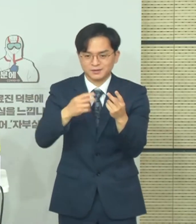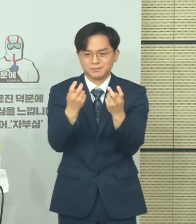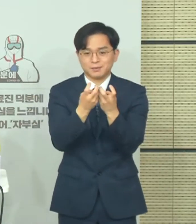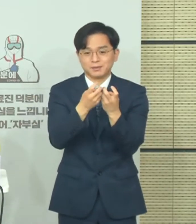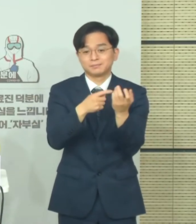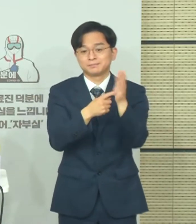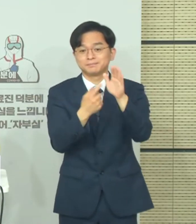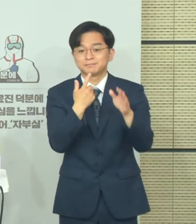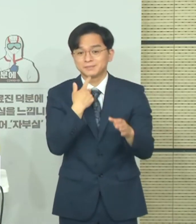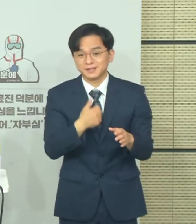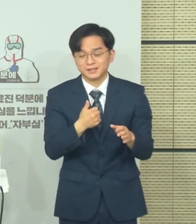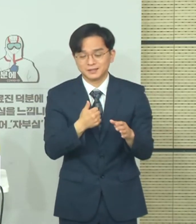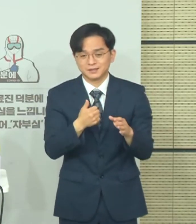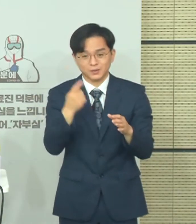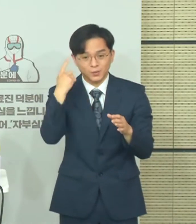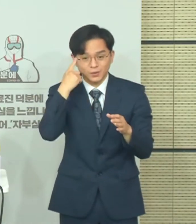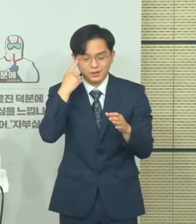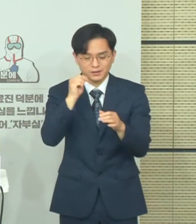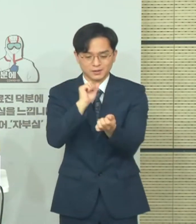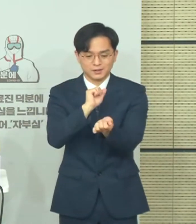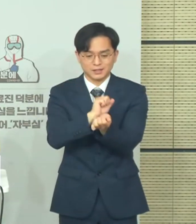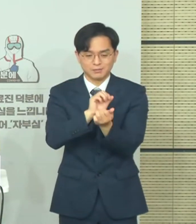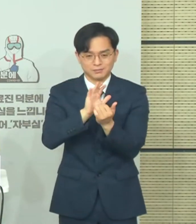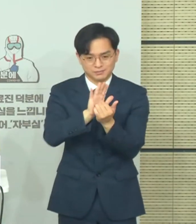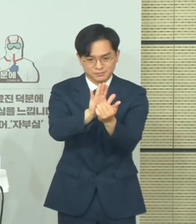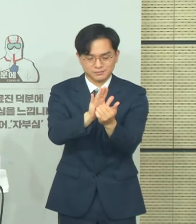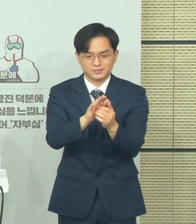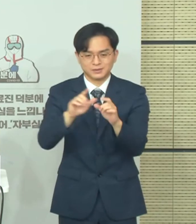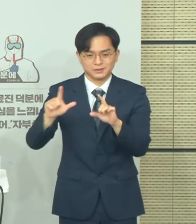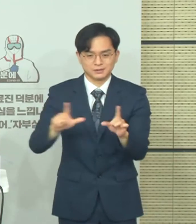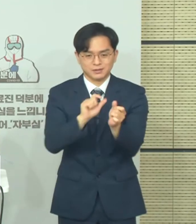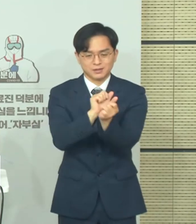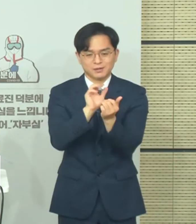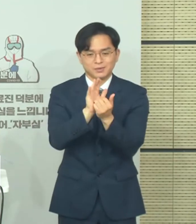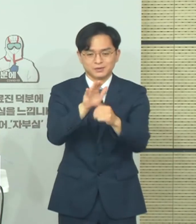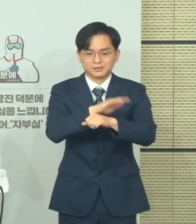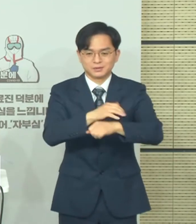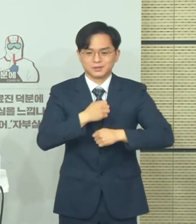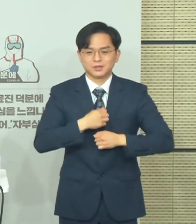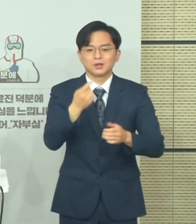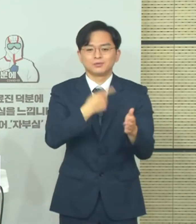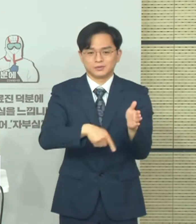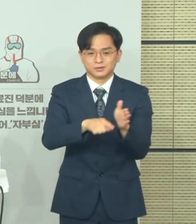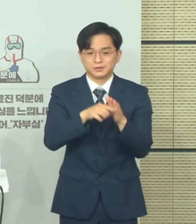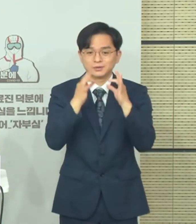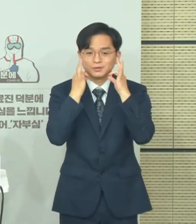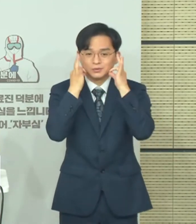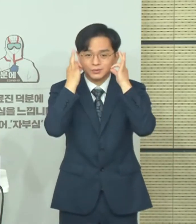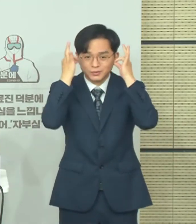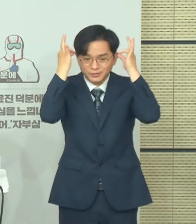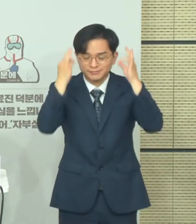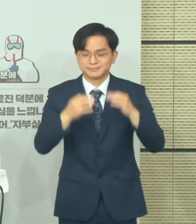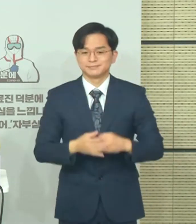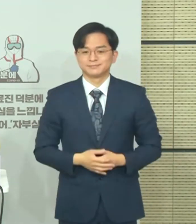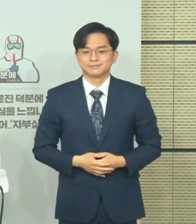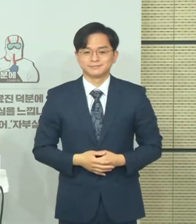박력 문화를 설 순하고 호러 날 구의 체 약한 밀집 환경을 개선하고자 노력하고 있습니다